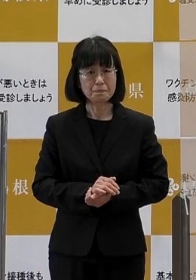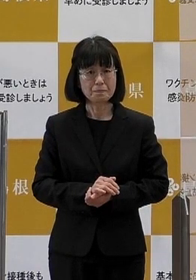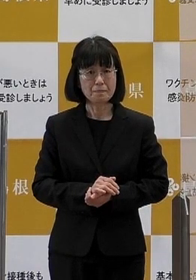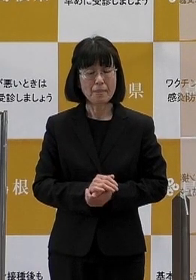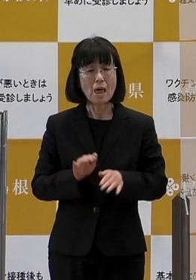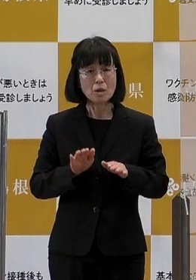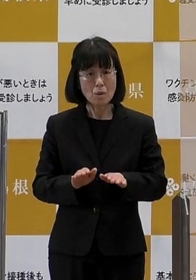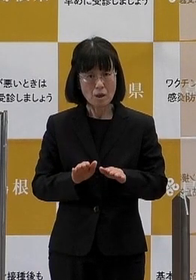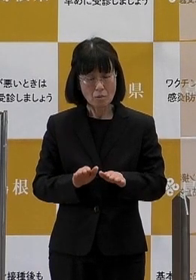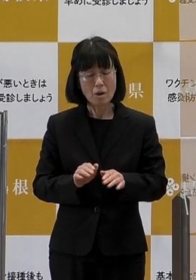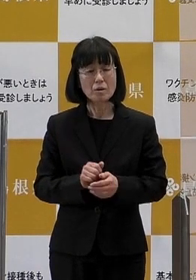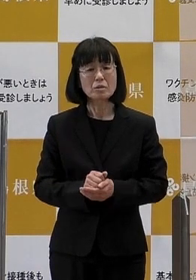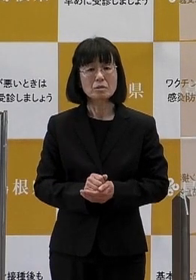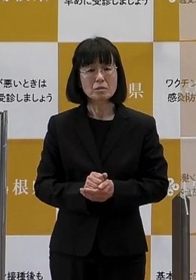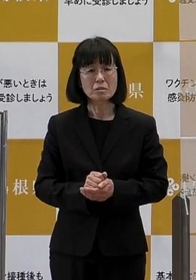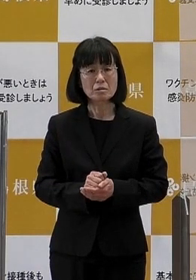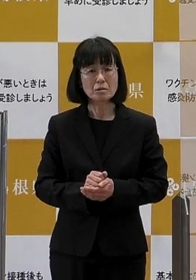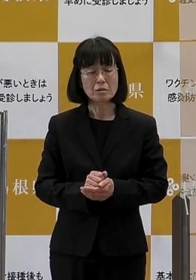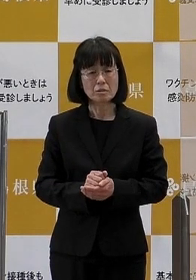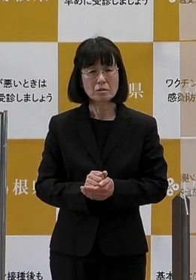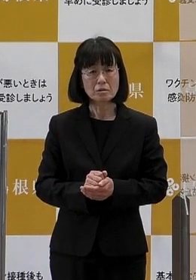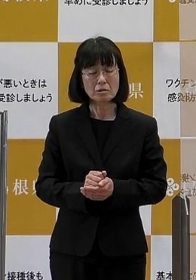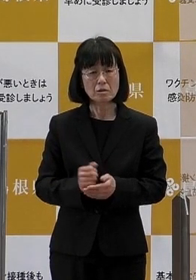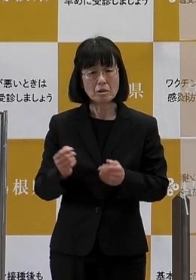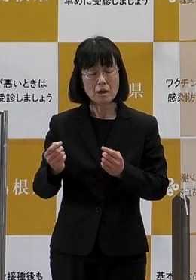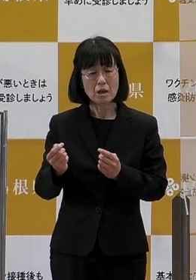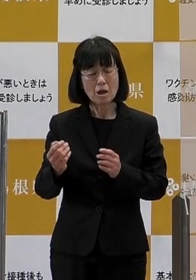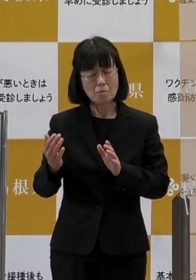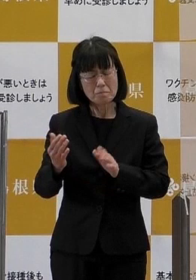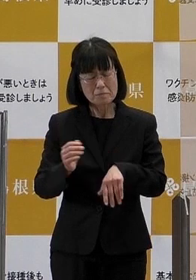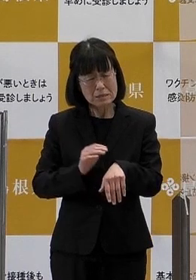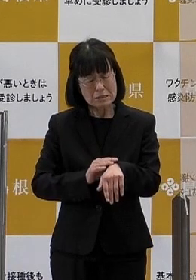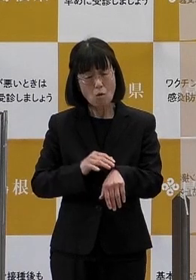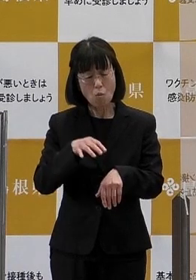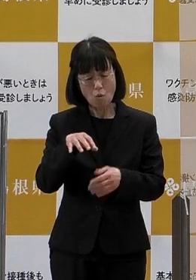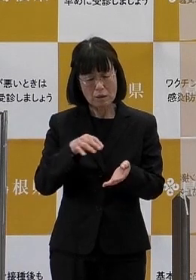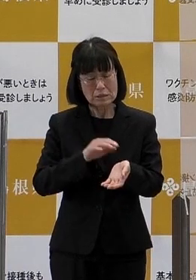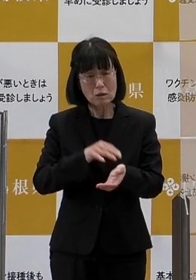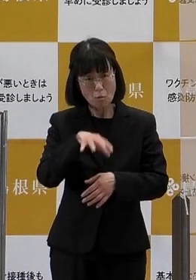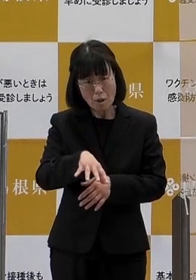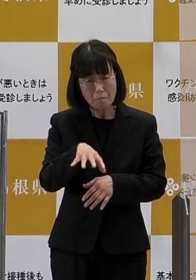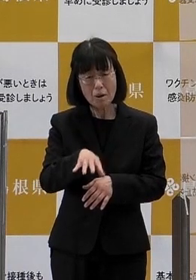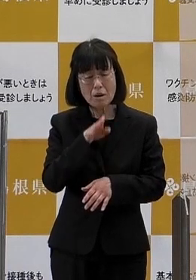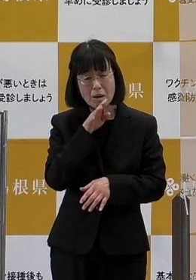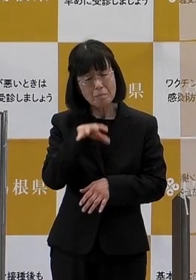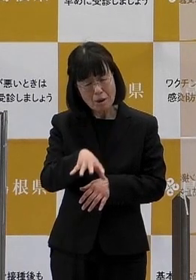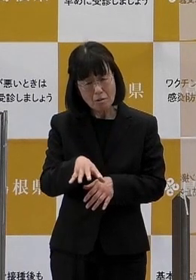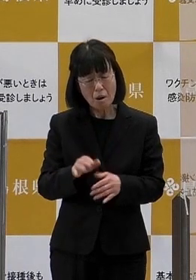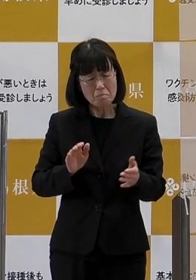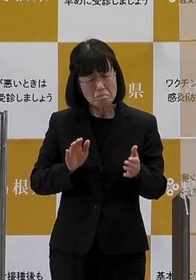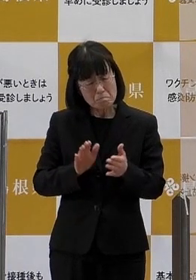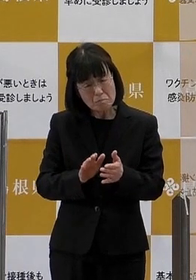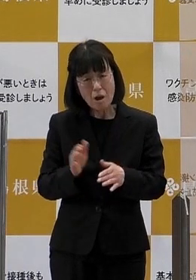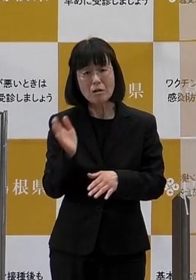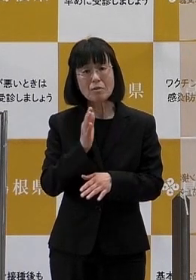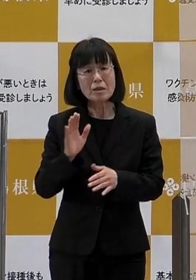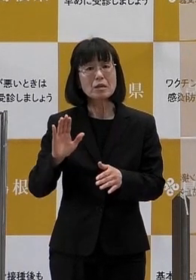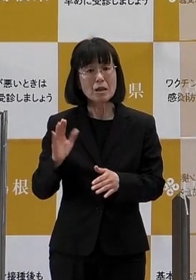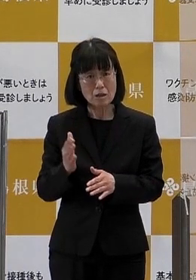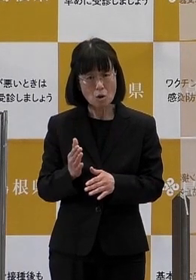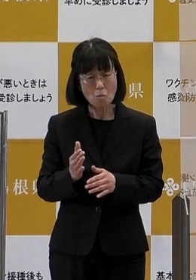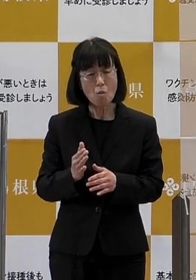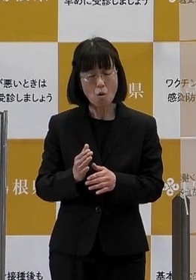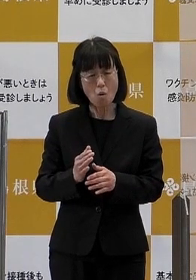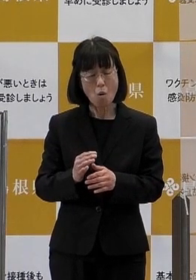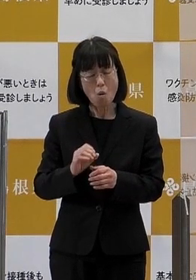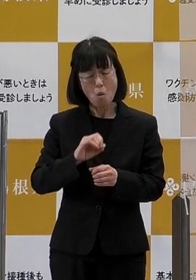現時点では医療提供体制が逼迫している状況にはございませんが、より感染力の強いオミクロン株の